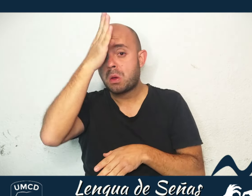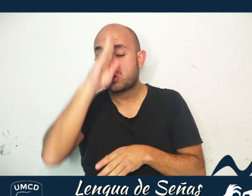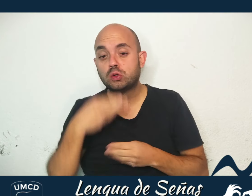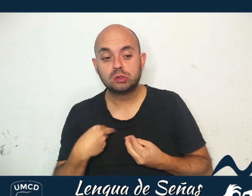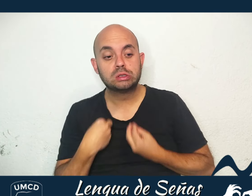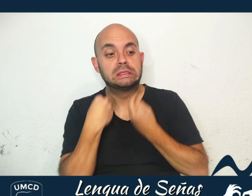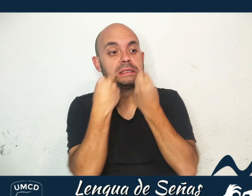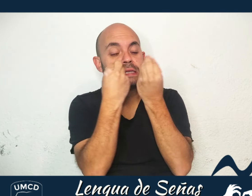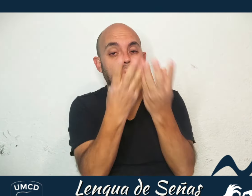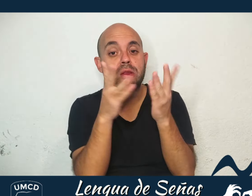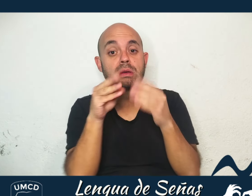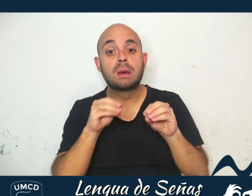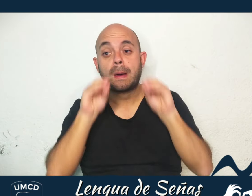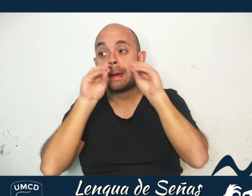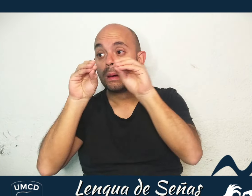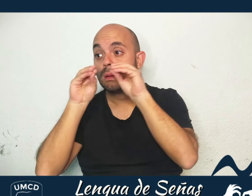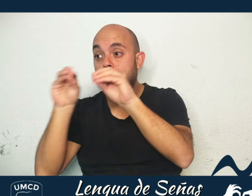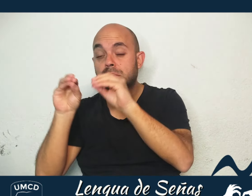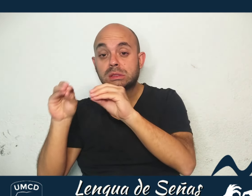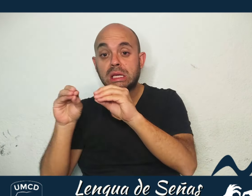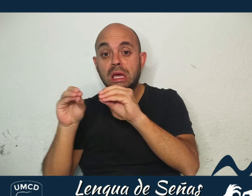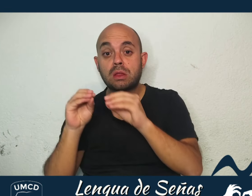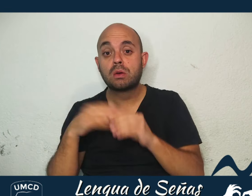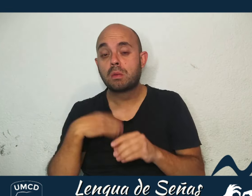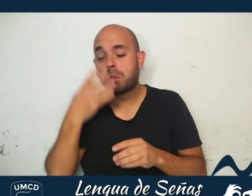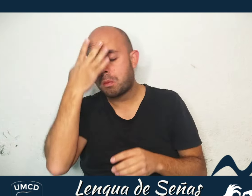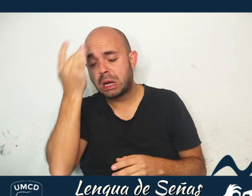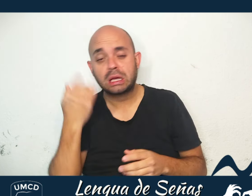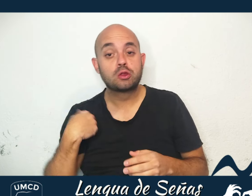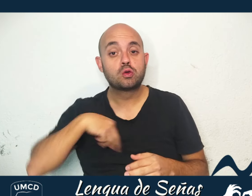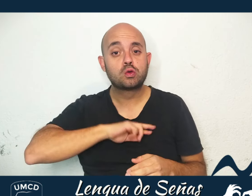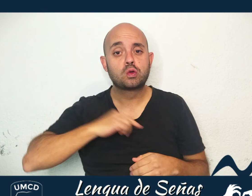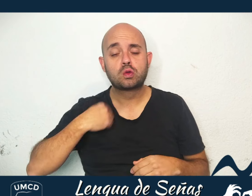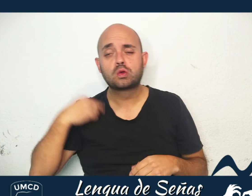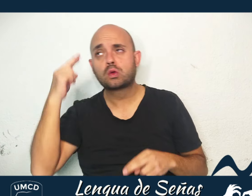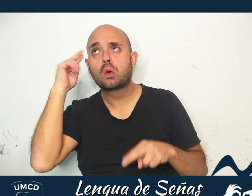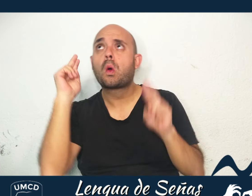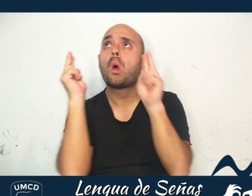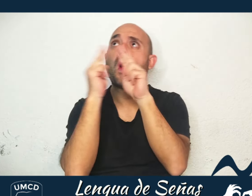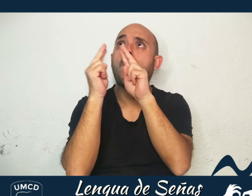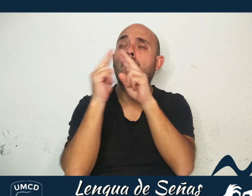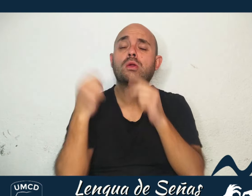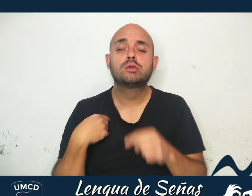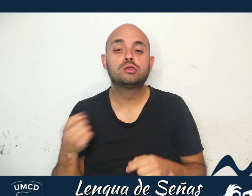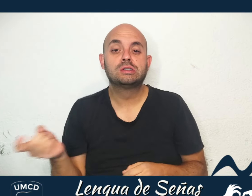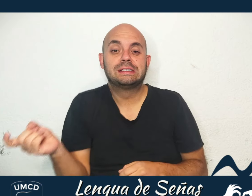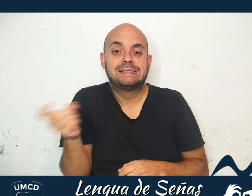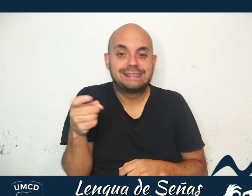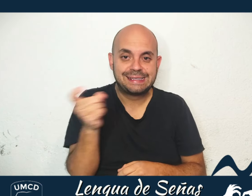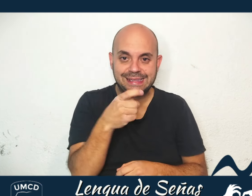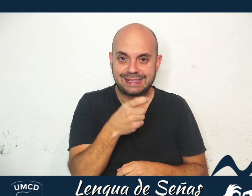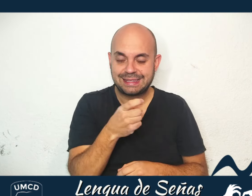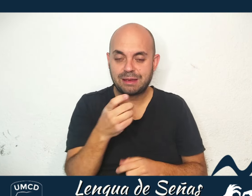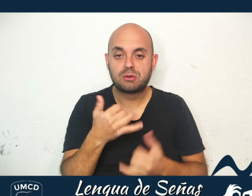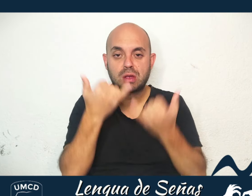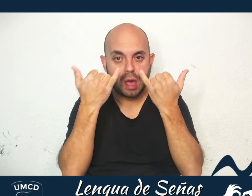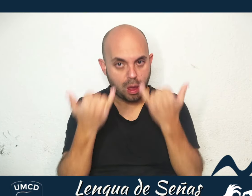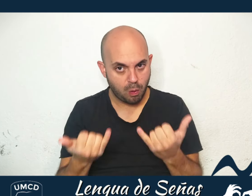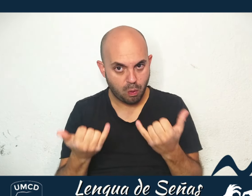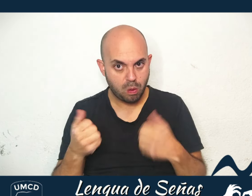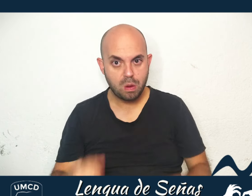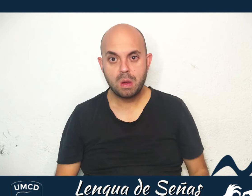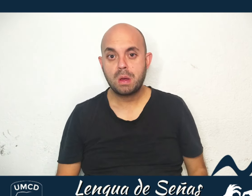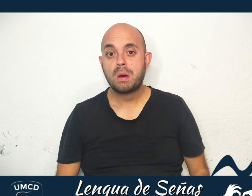de las Escrituras está exactamente diseñado por Él para que nosotros conozcamos lo que es necesario para nosotros en